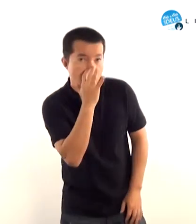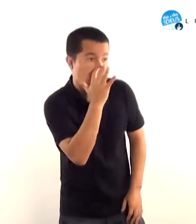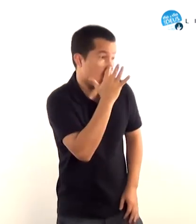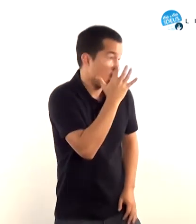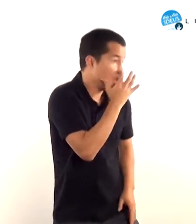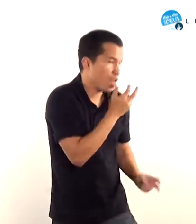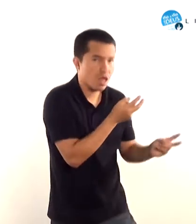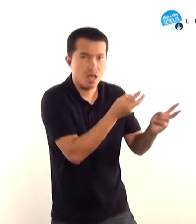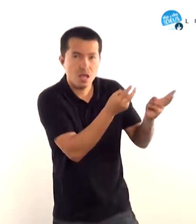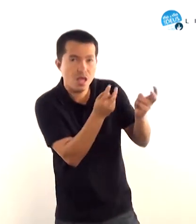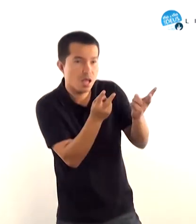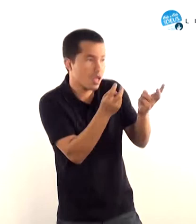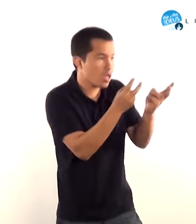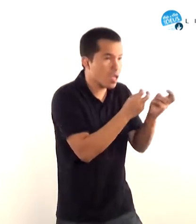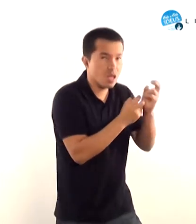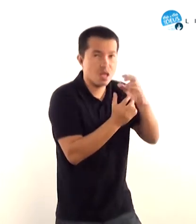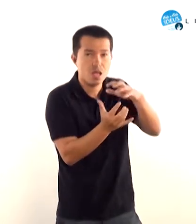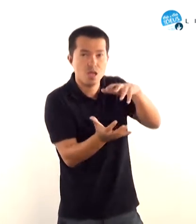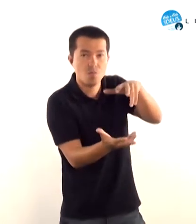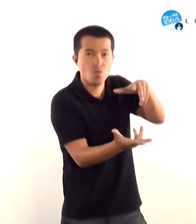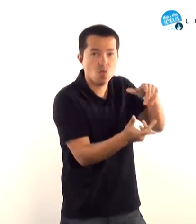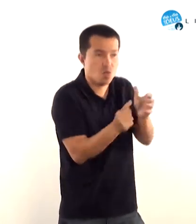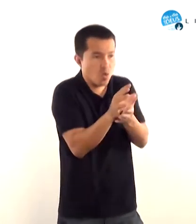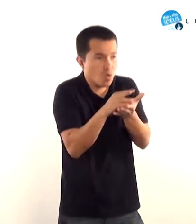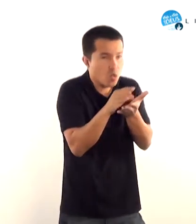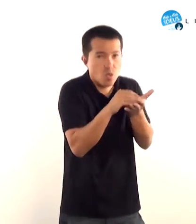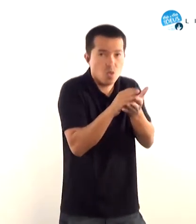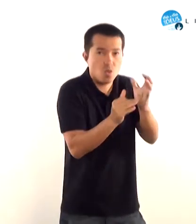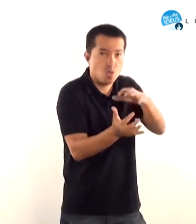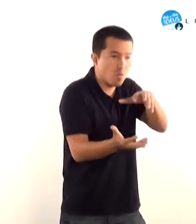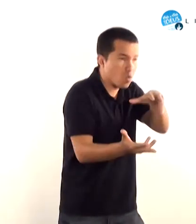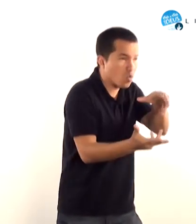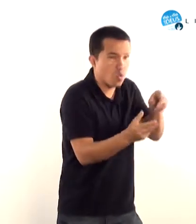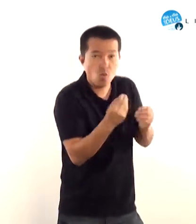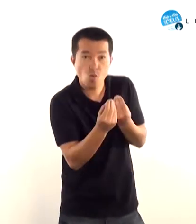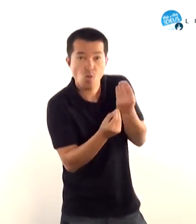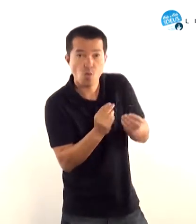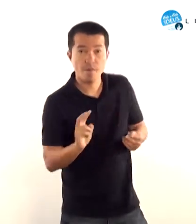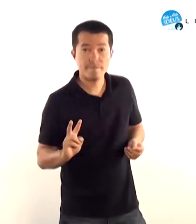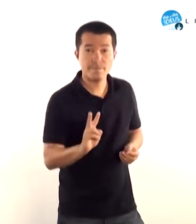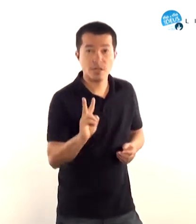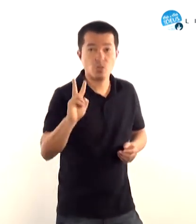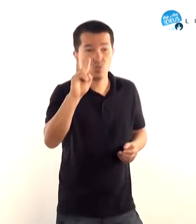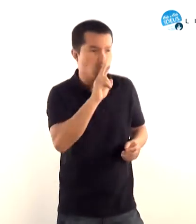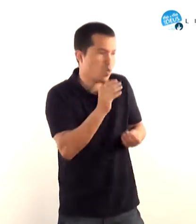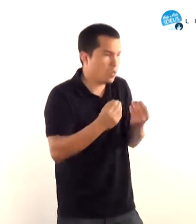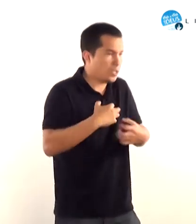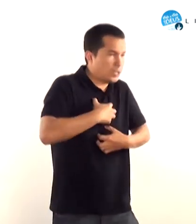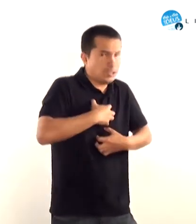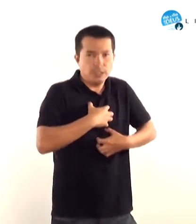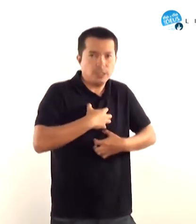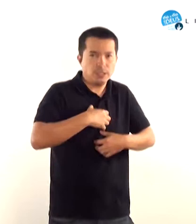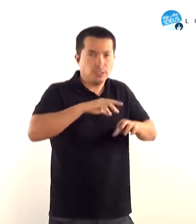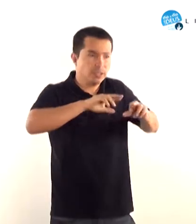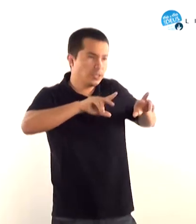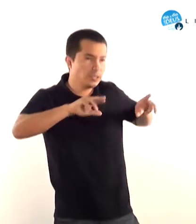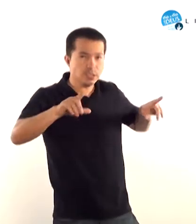começo a admirar os métodos, os valores, o jeito de viver,